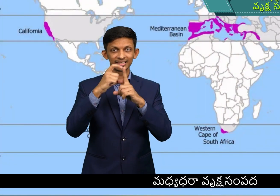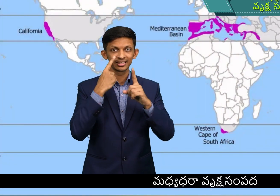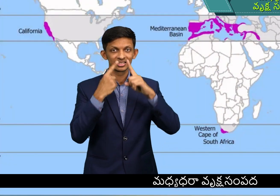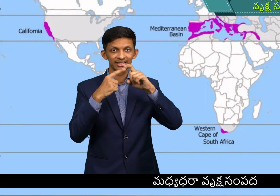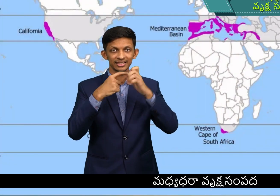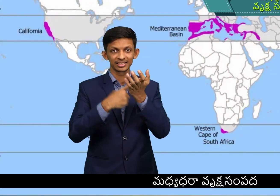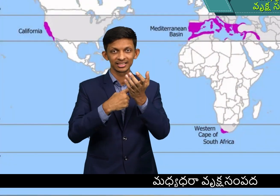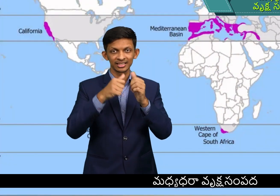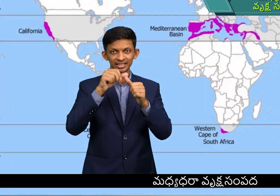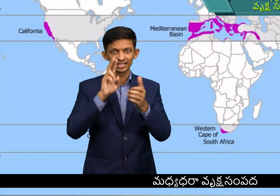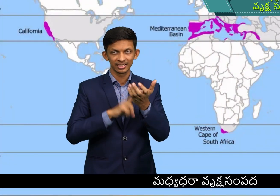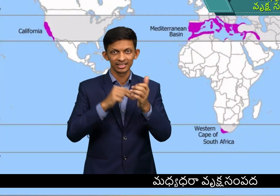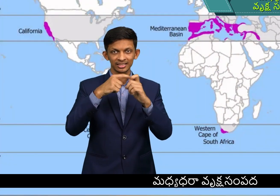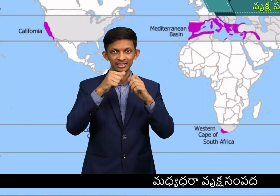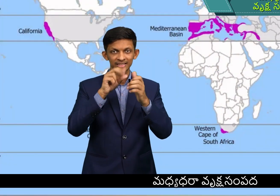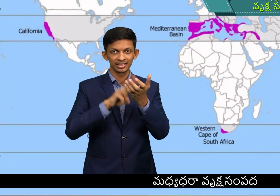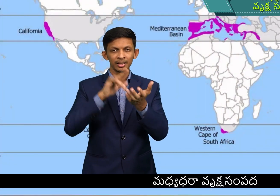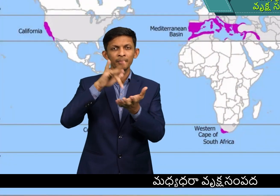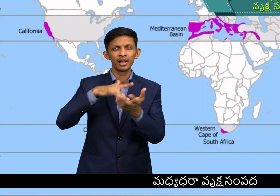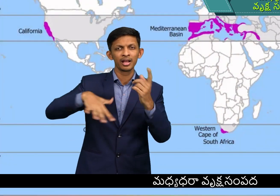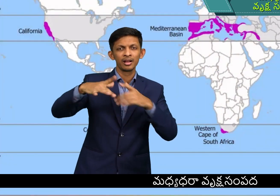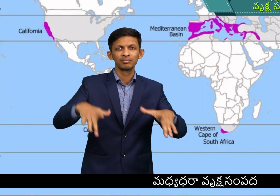మధ్యధర వృక్ష సంపద.